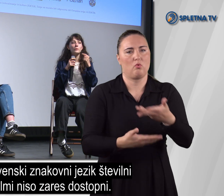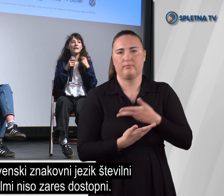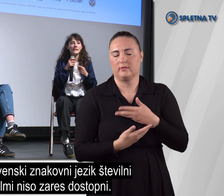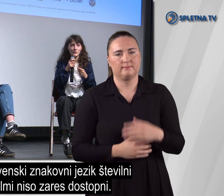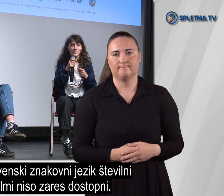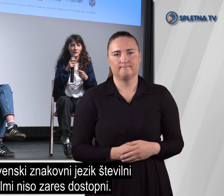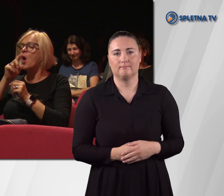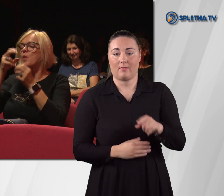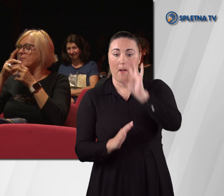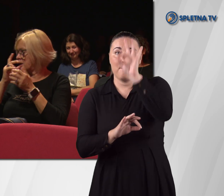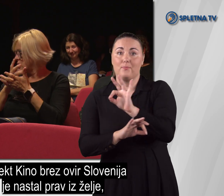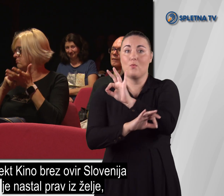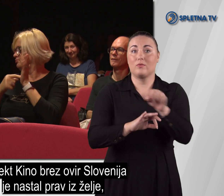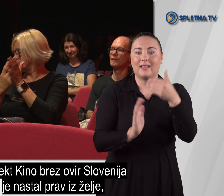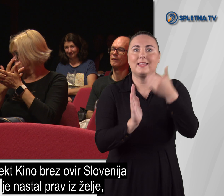dostopni.